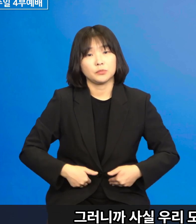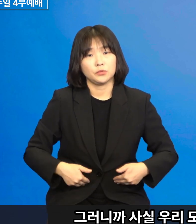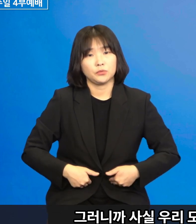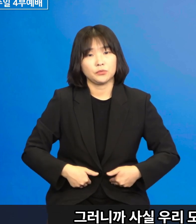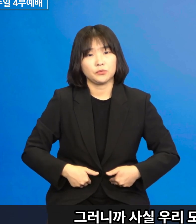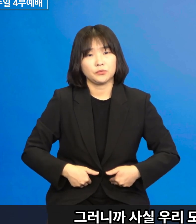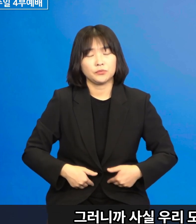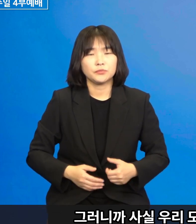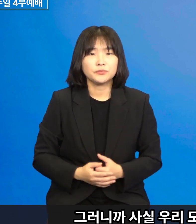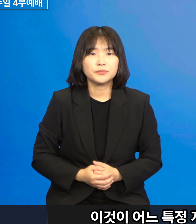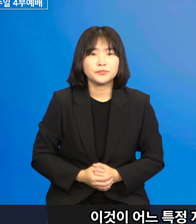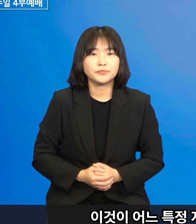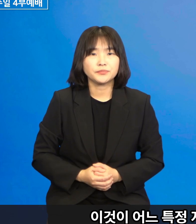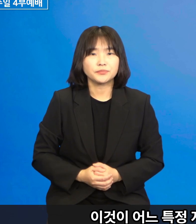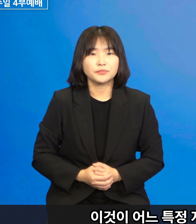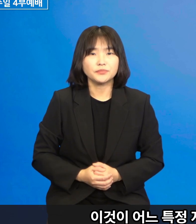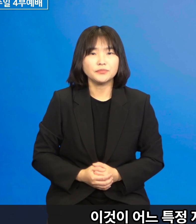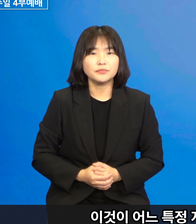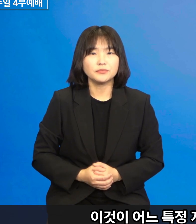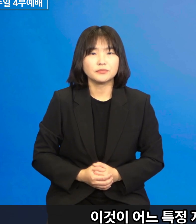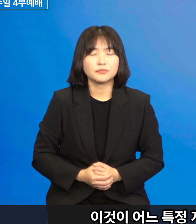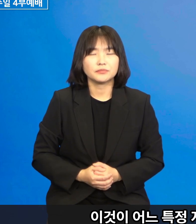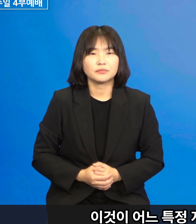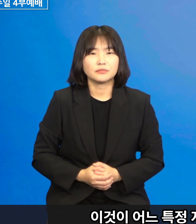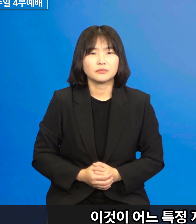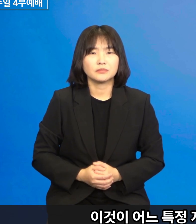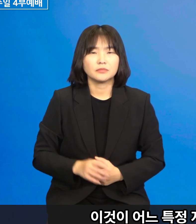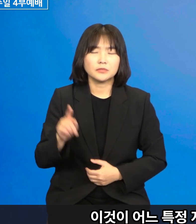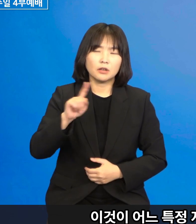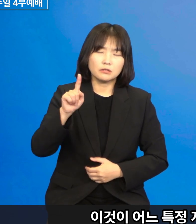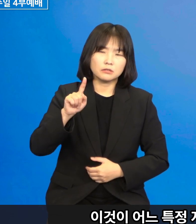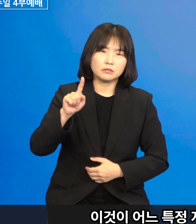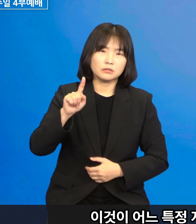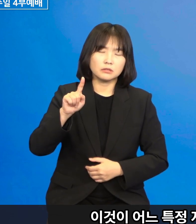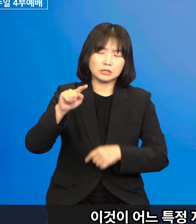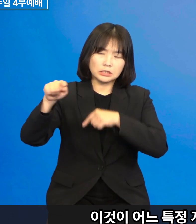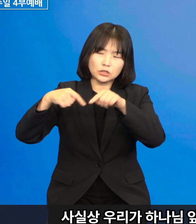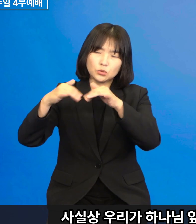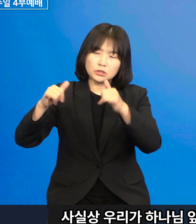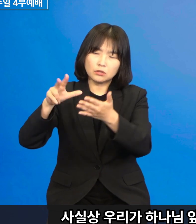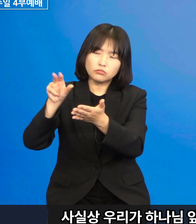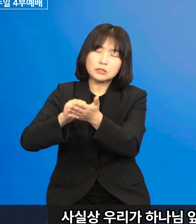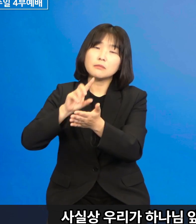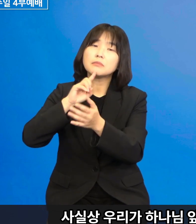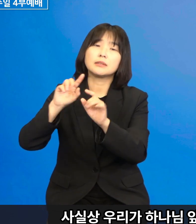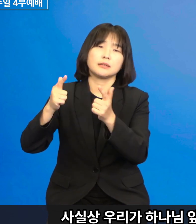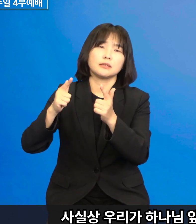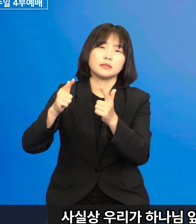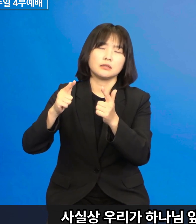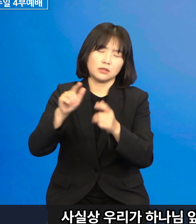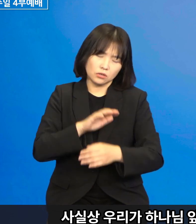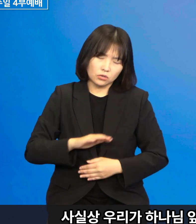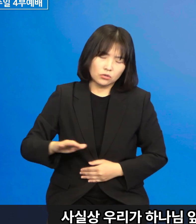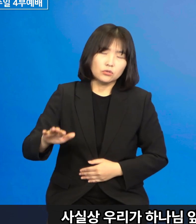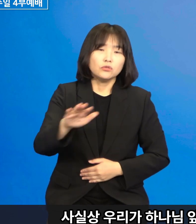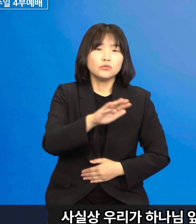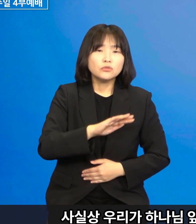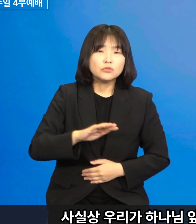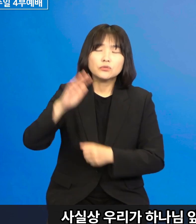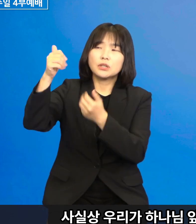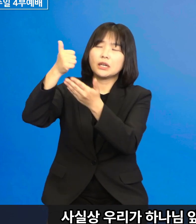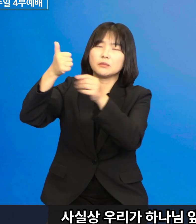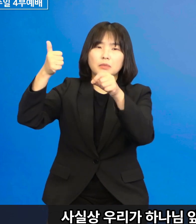이것이 어느 특정 지도자의 문제만이 아니라 사실상 우리가 하나님